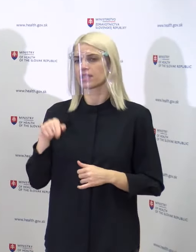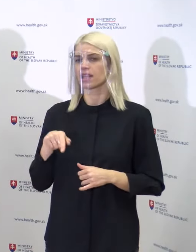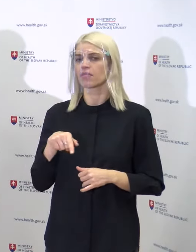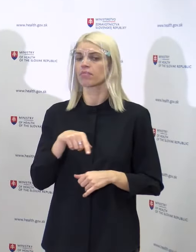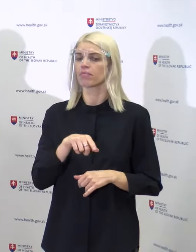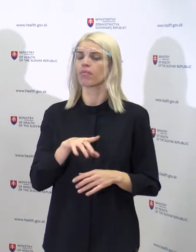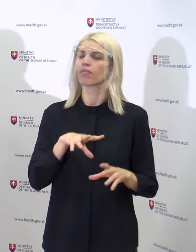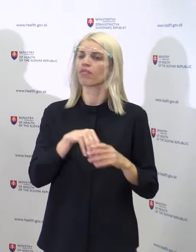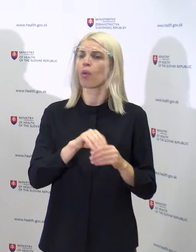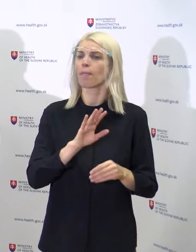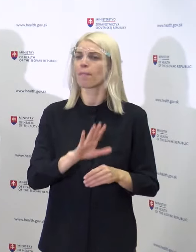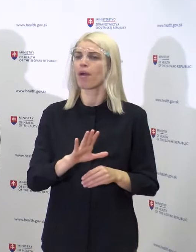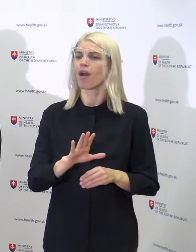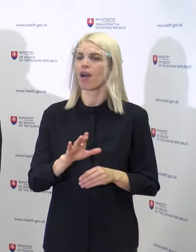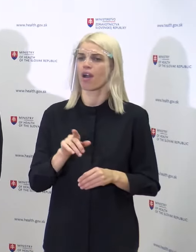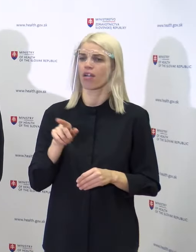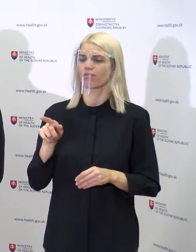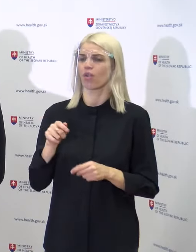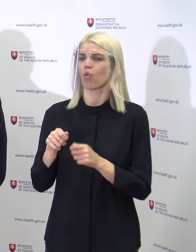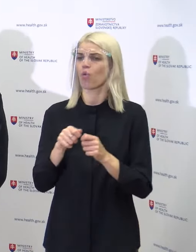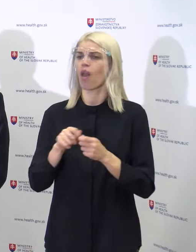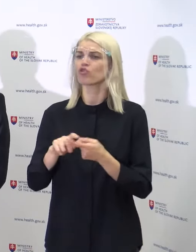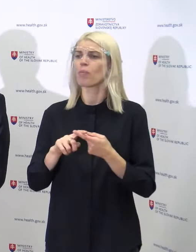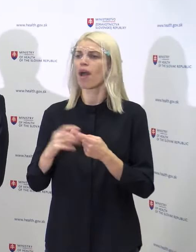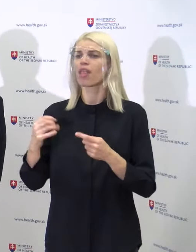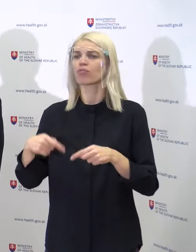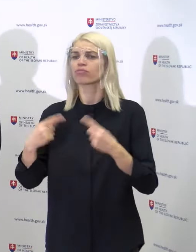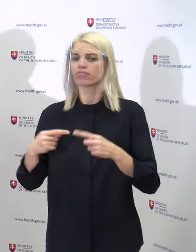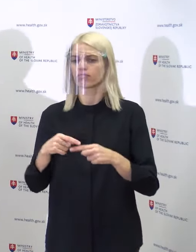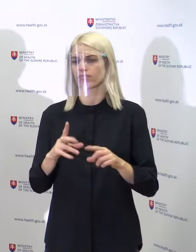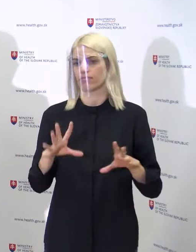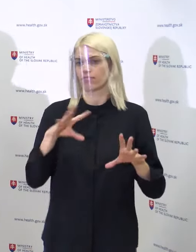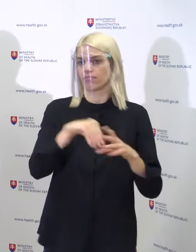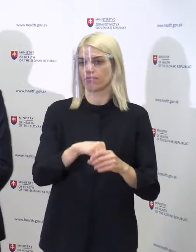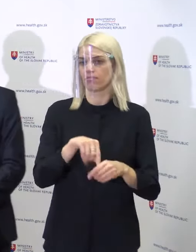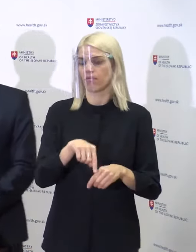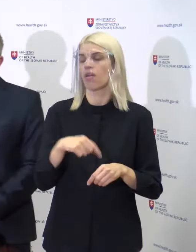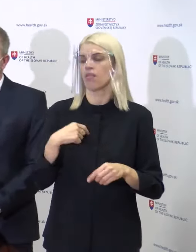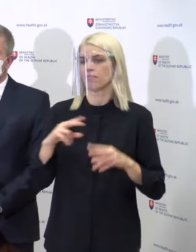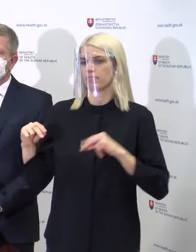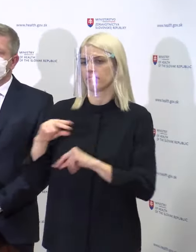zohľadňuje aj tie výhrady koaličných partnerov a myslím si, že sa o to môžeme určite baviť.